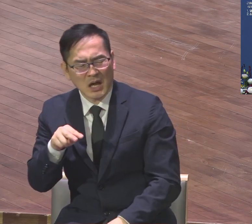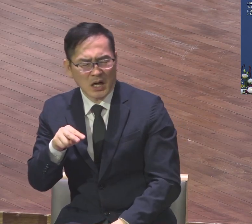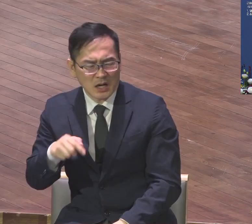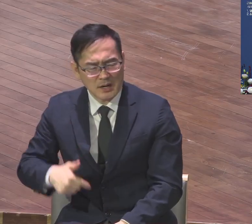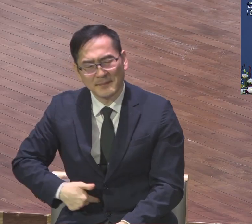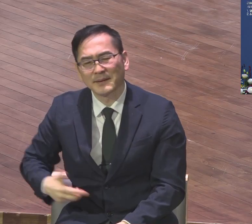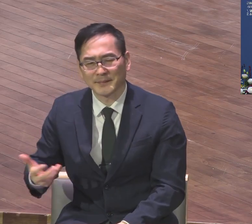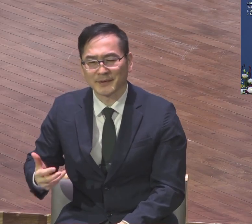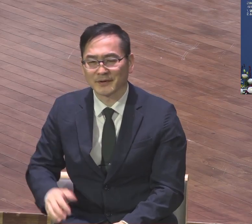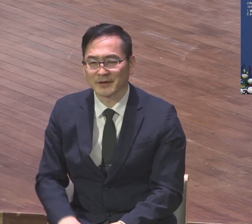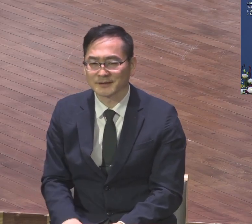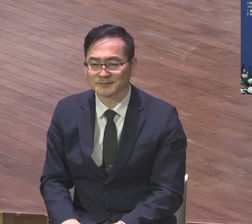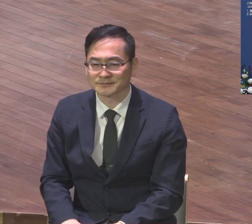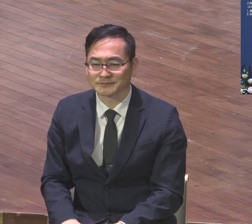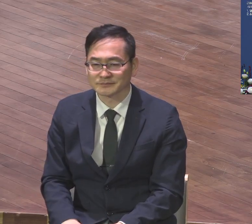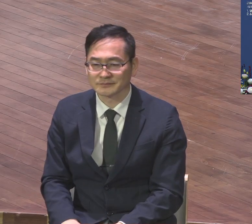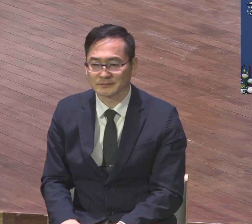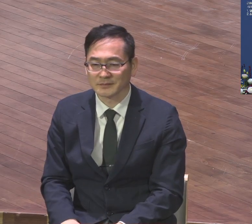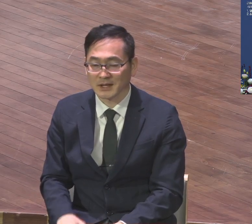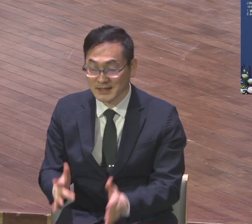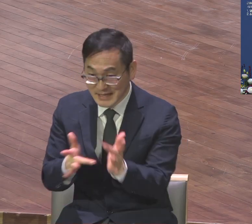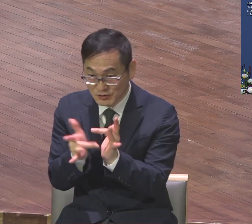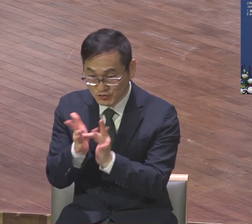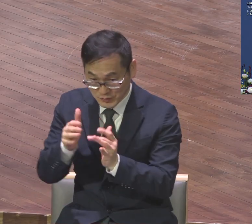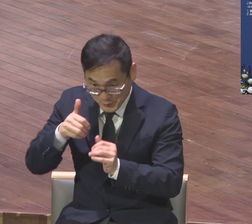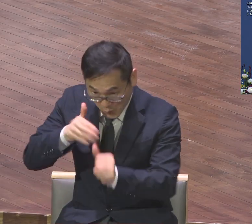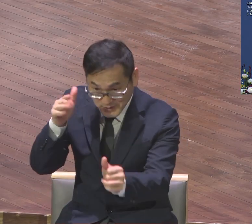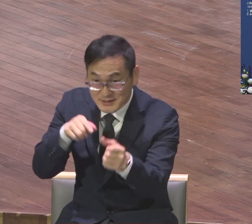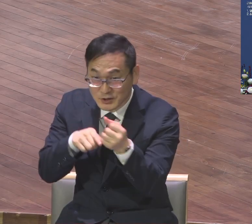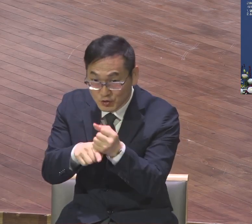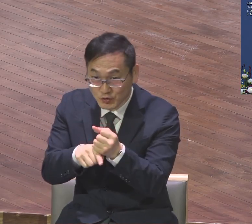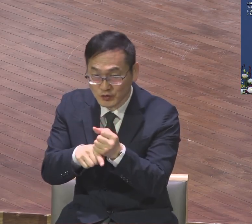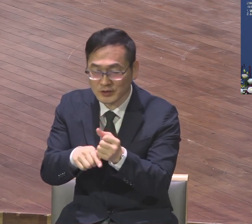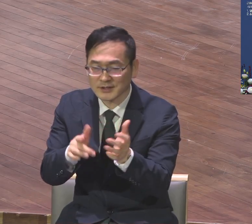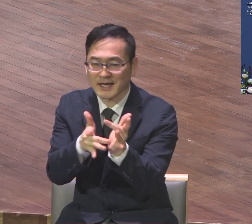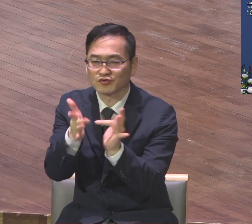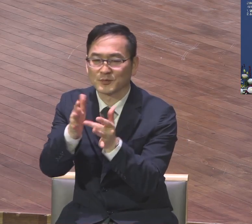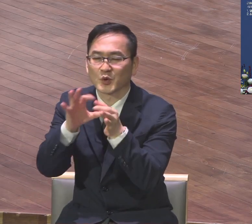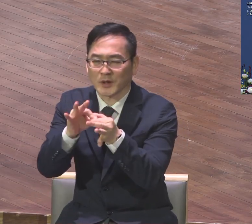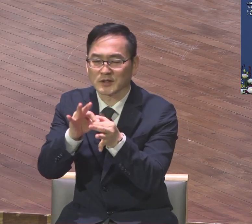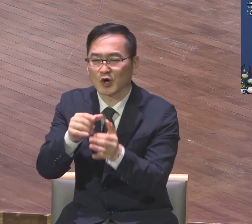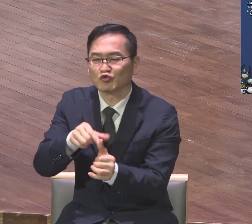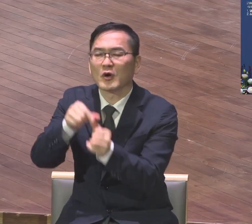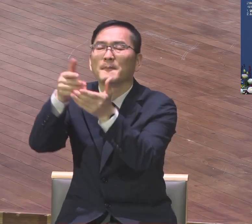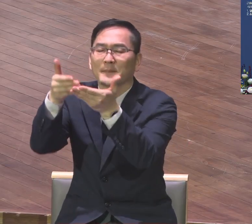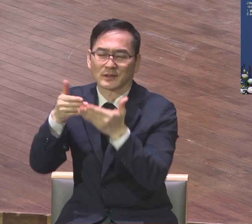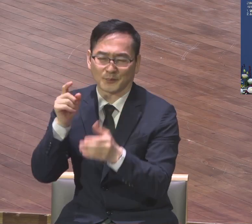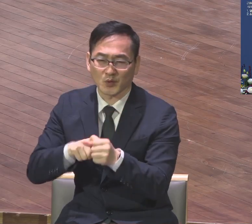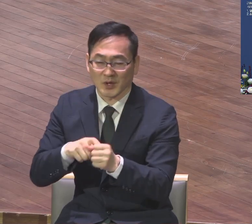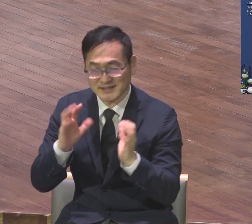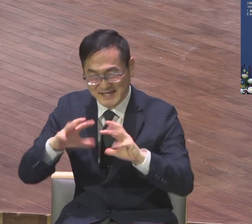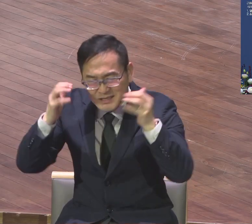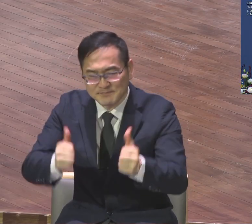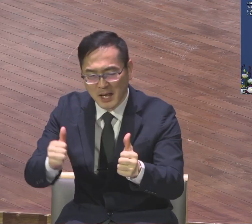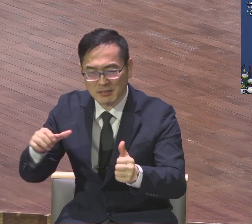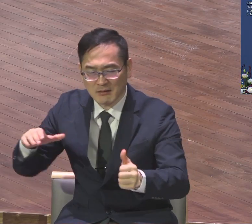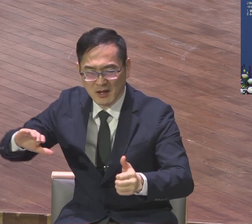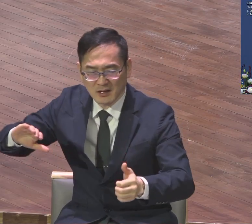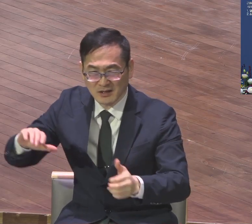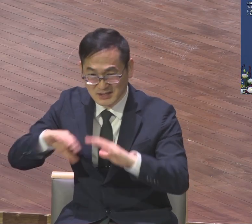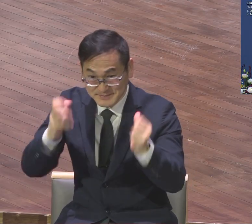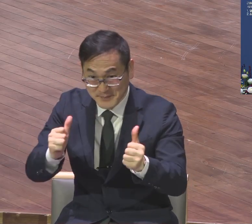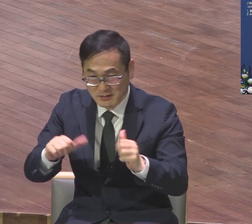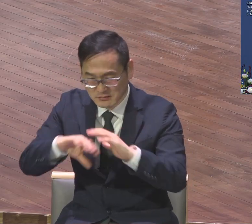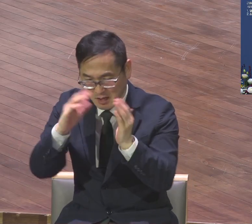것은 세상을 심판하는 것이 아니라 예수 그리스도를 통해서 구원을 받게 하라 하심이라 강조하고